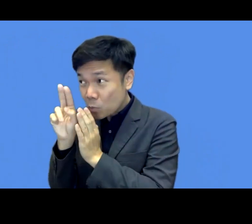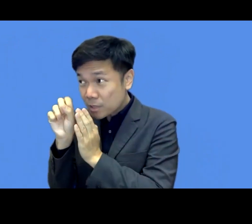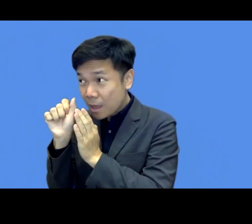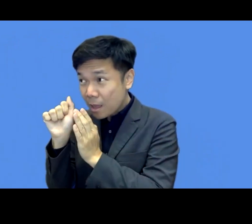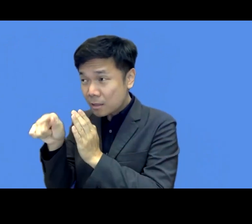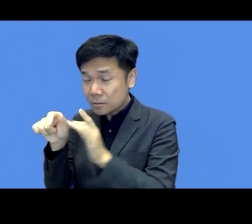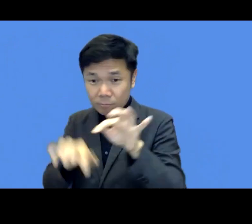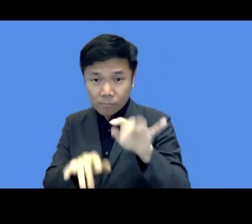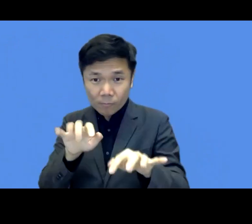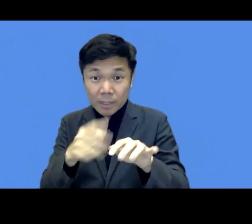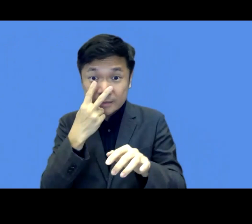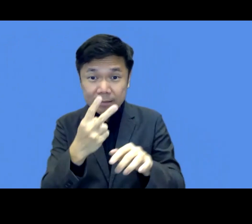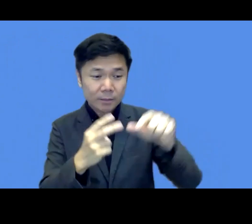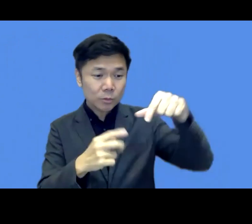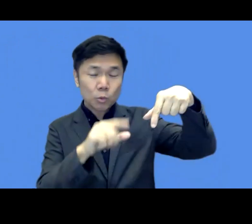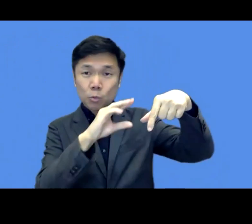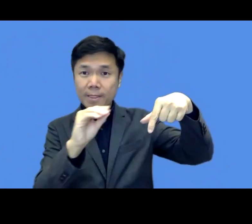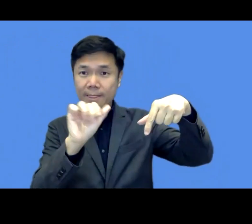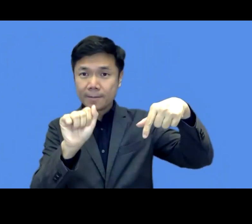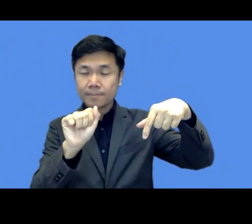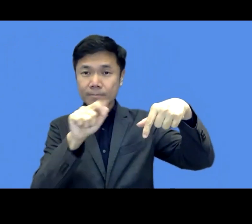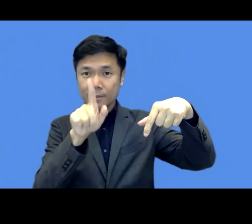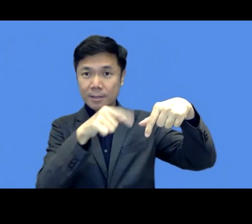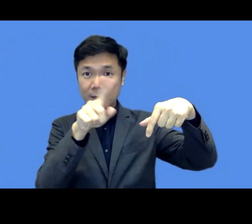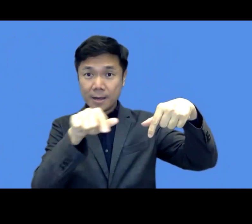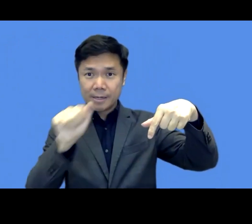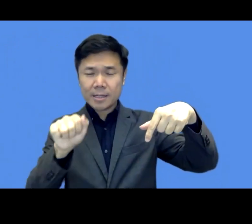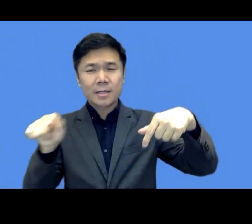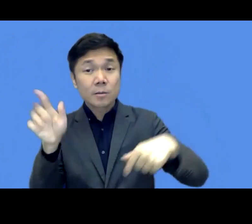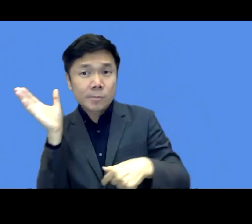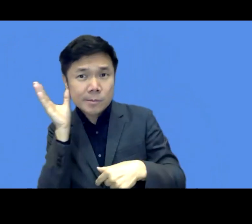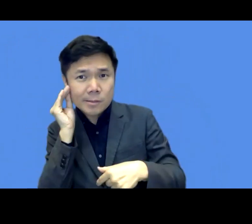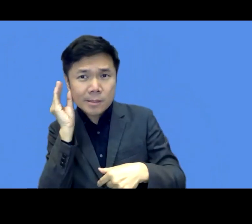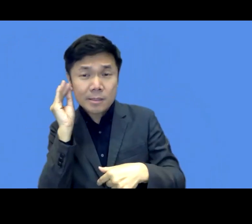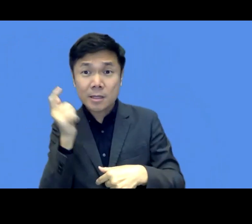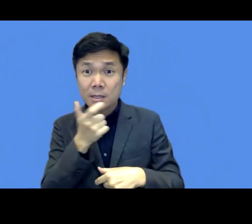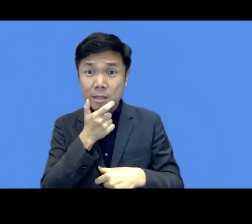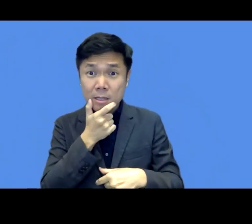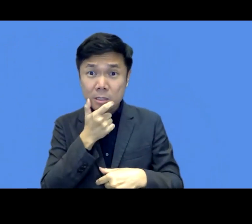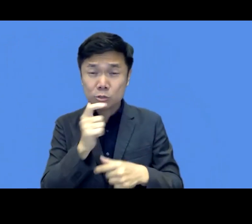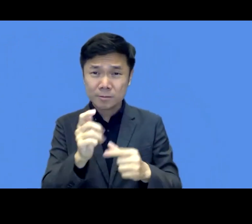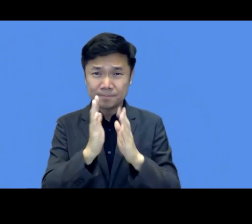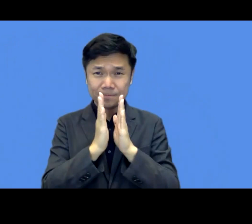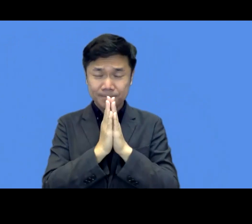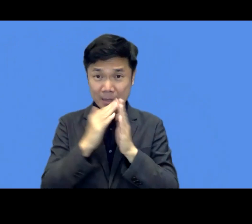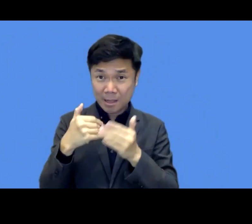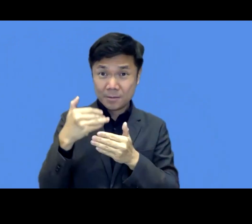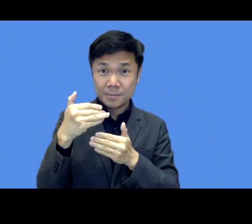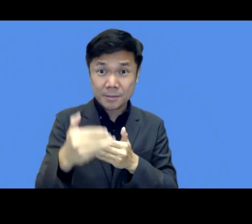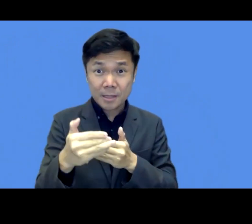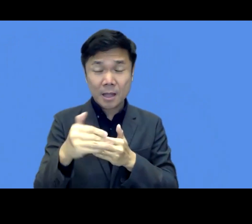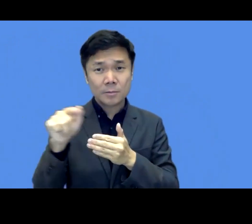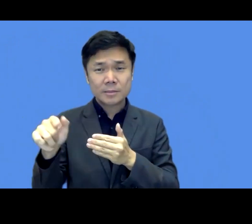Os pido por favor que usen la opción de preguntas y respuestas.